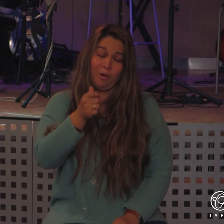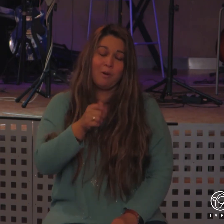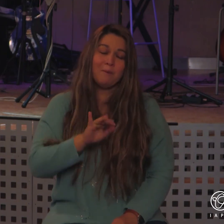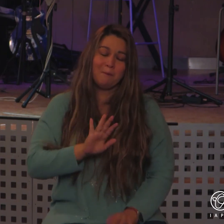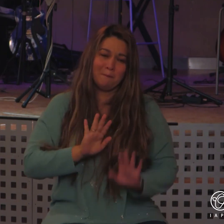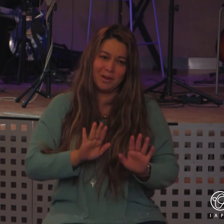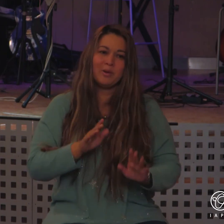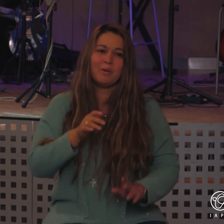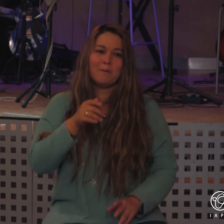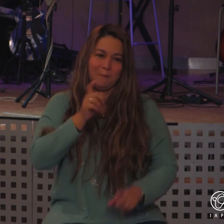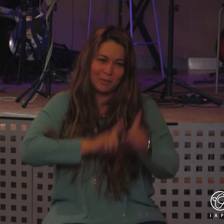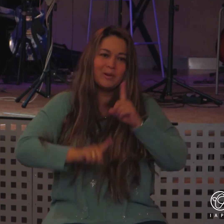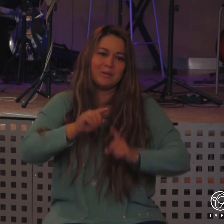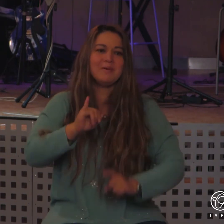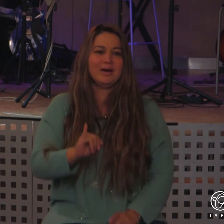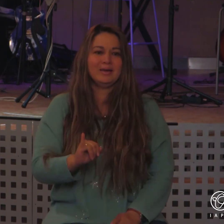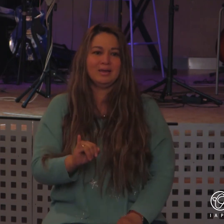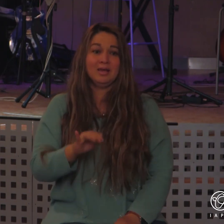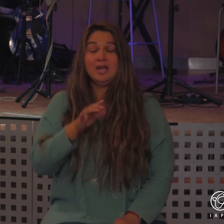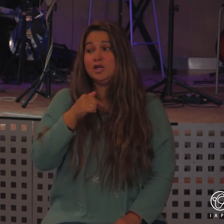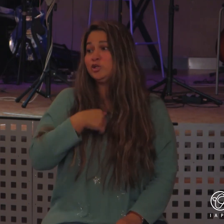Queremos ser independientes de todo el mundo.